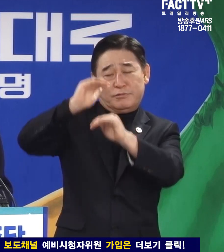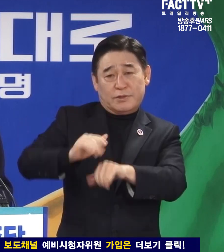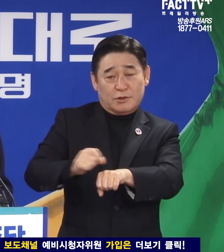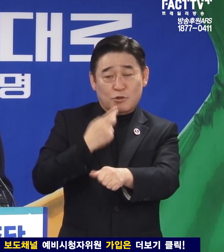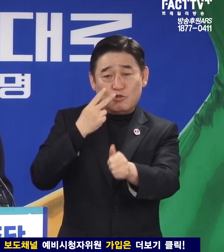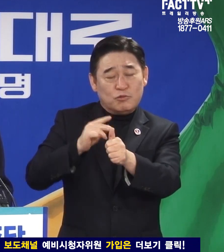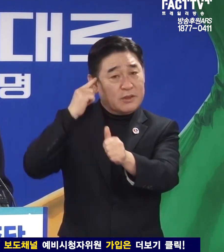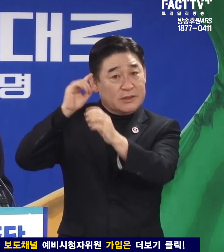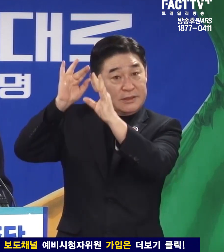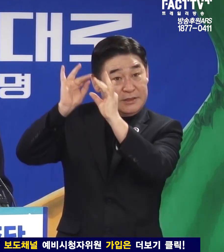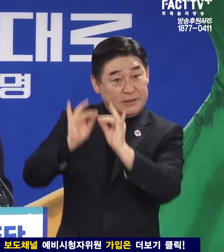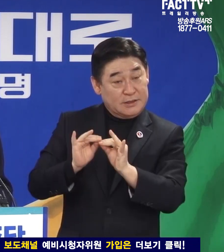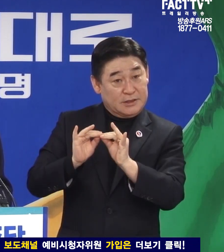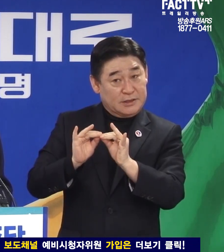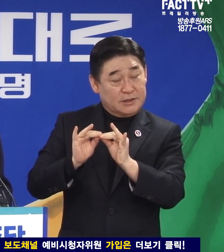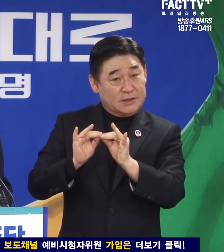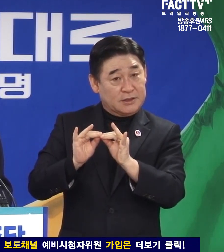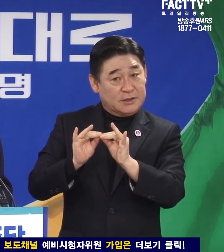후보의